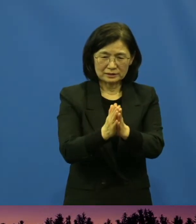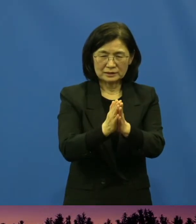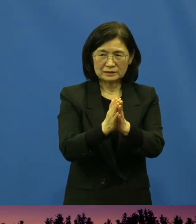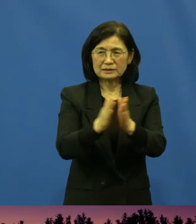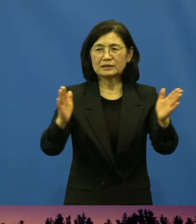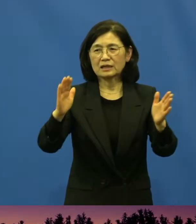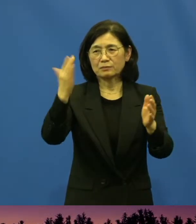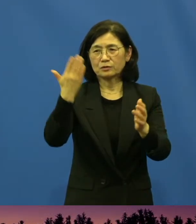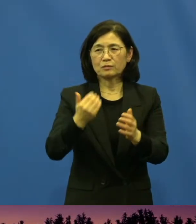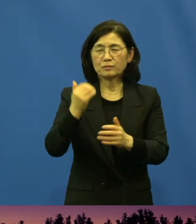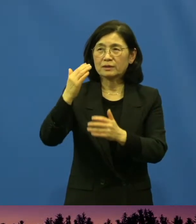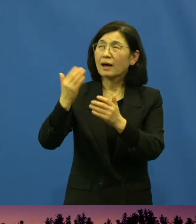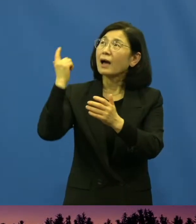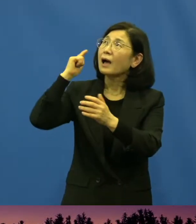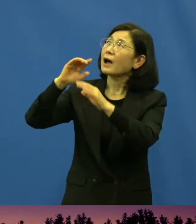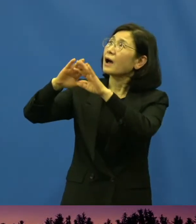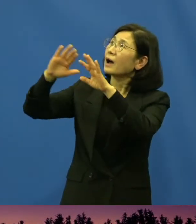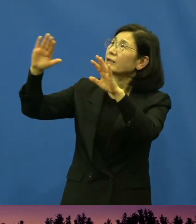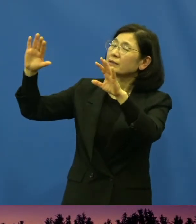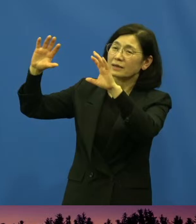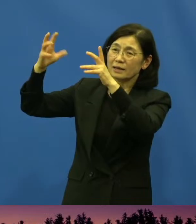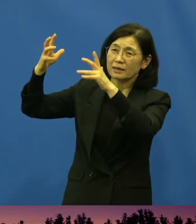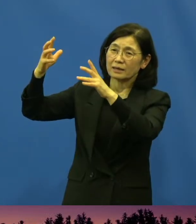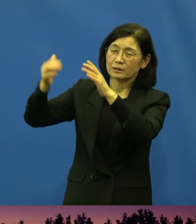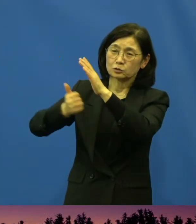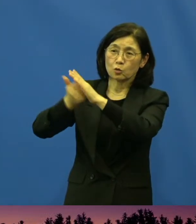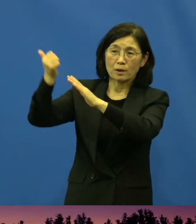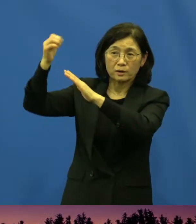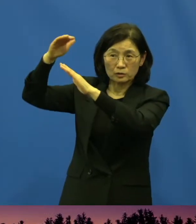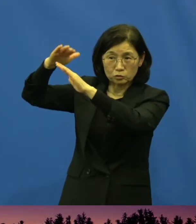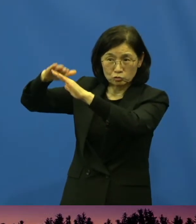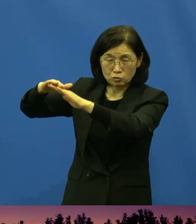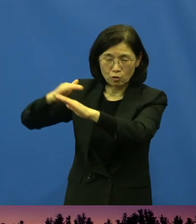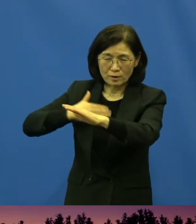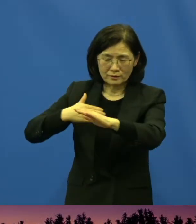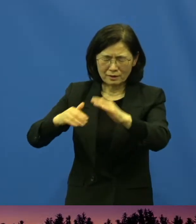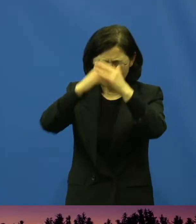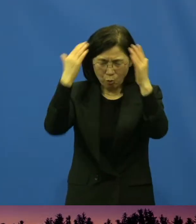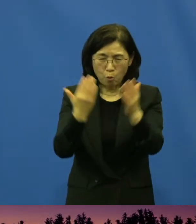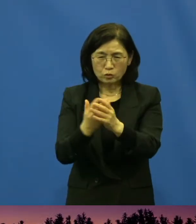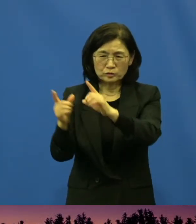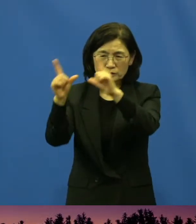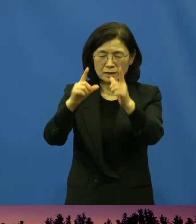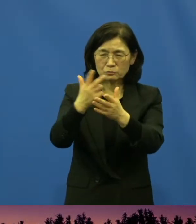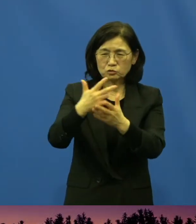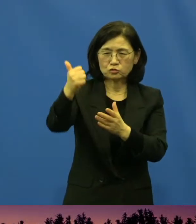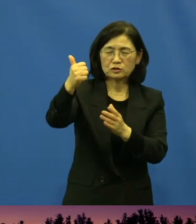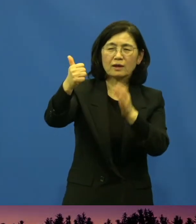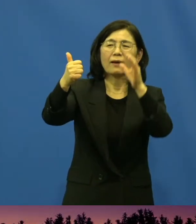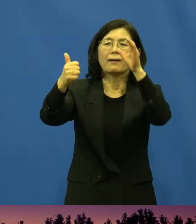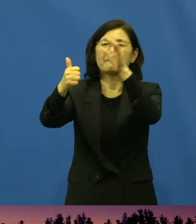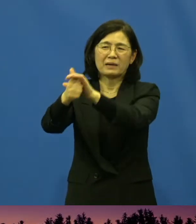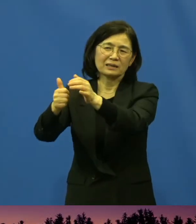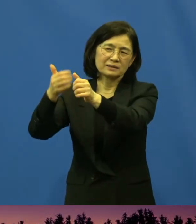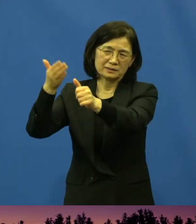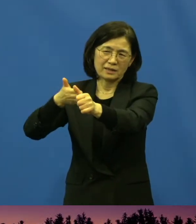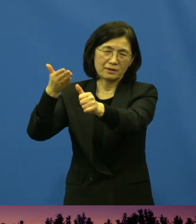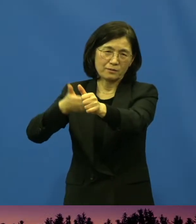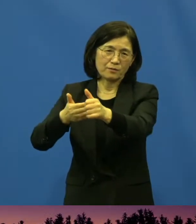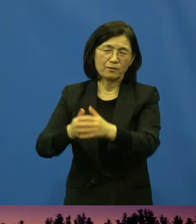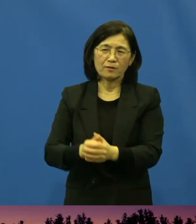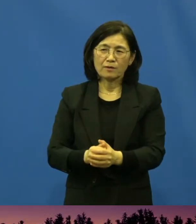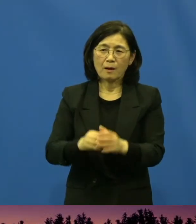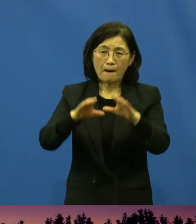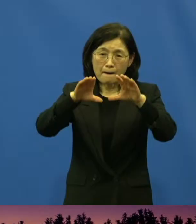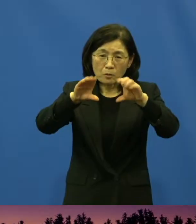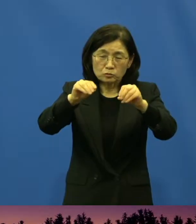하나님에게 소망을 두십시오. 그리고 내 삶을 주님께 맡기세요. 한순간도 멈추지 마시고 그분을